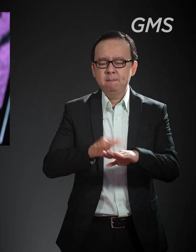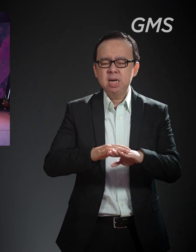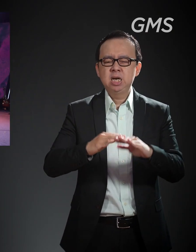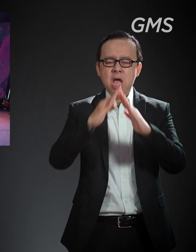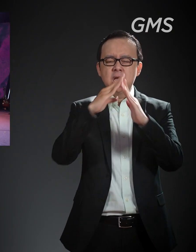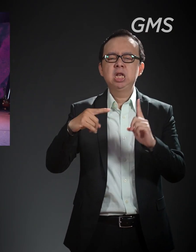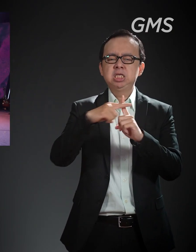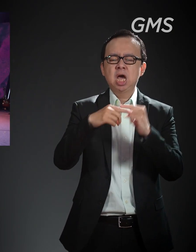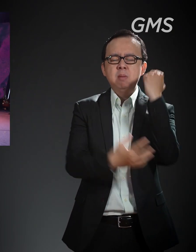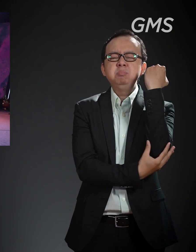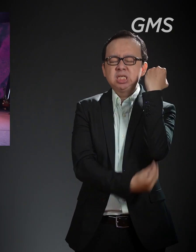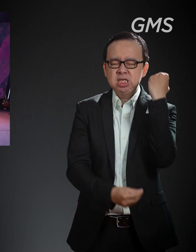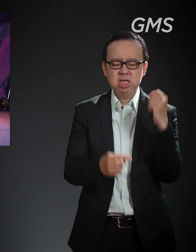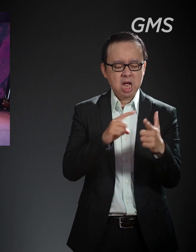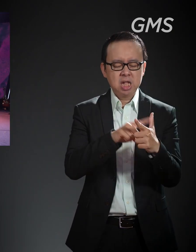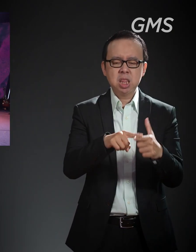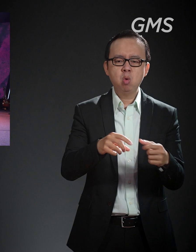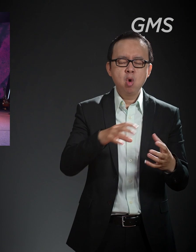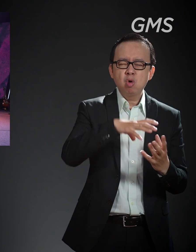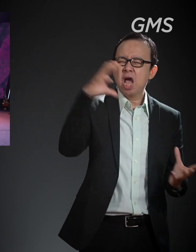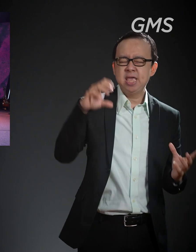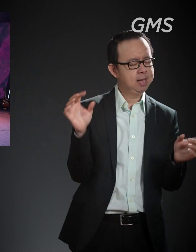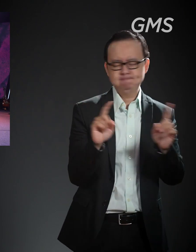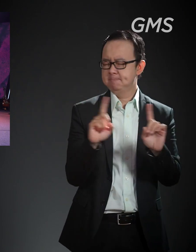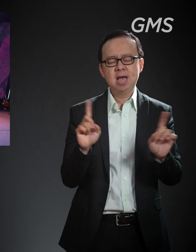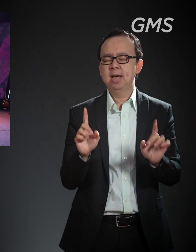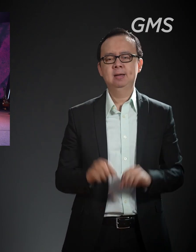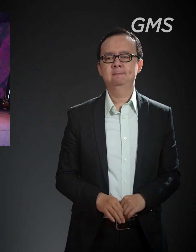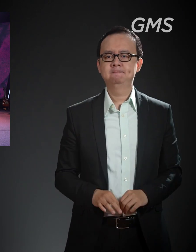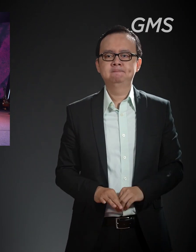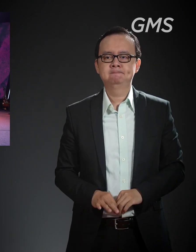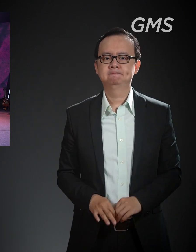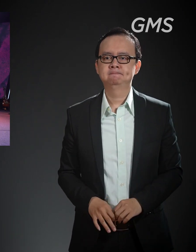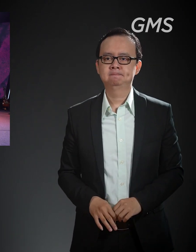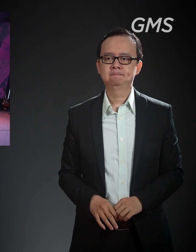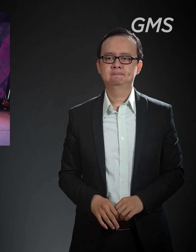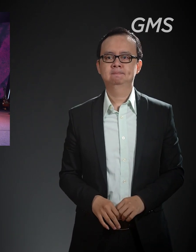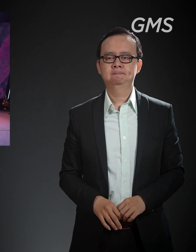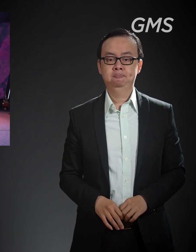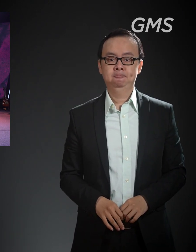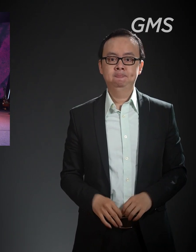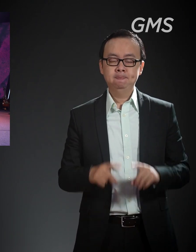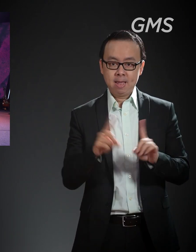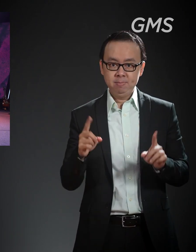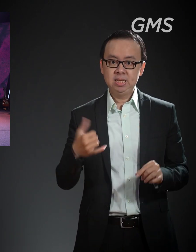menyeluruh kepada gereja yang mengelola dan berkarya. Yang jelas visi